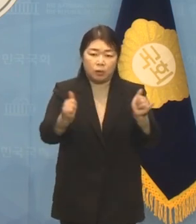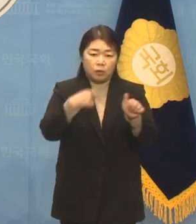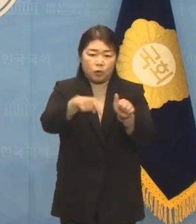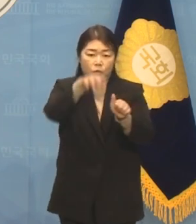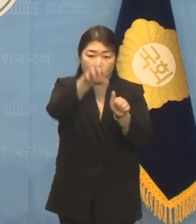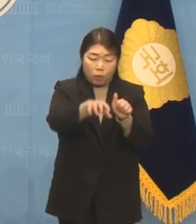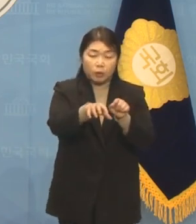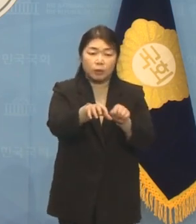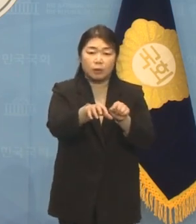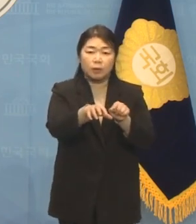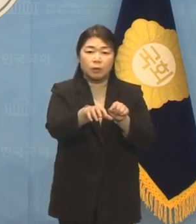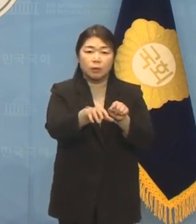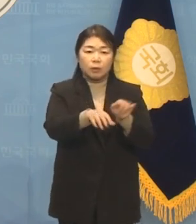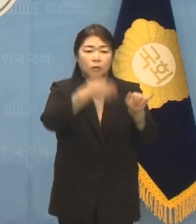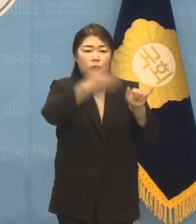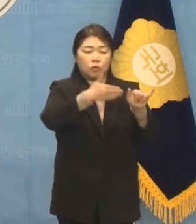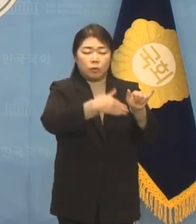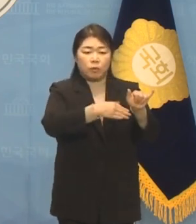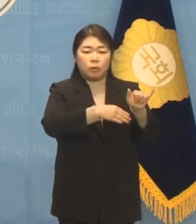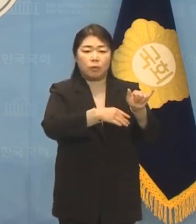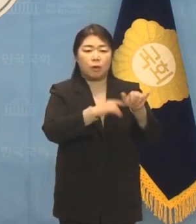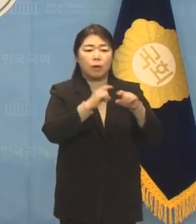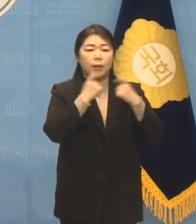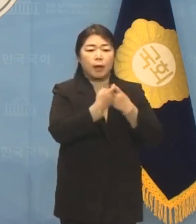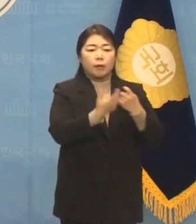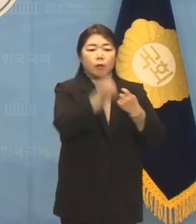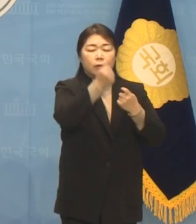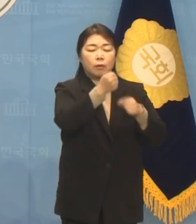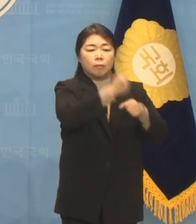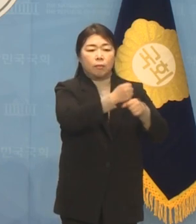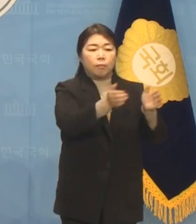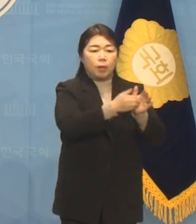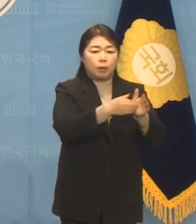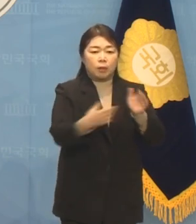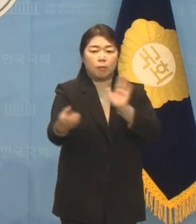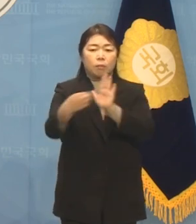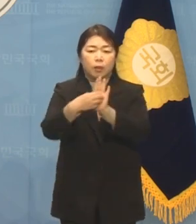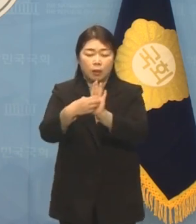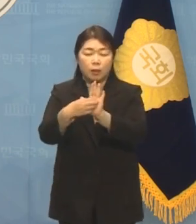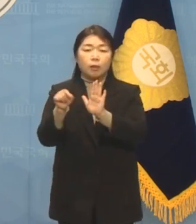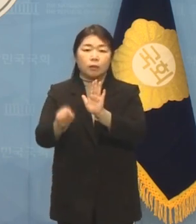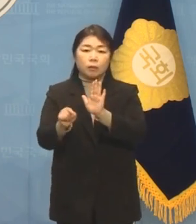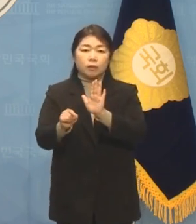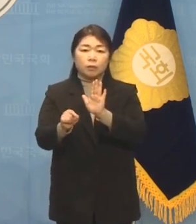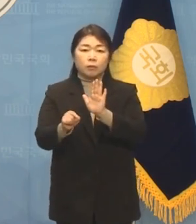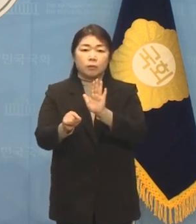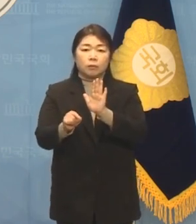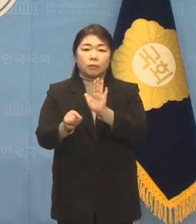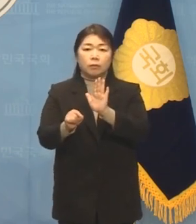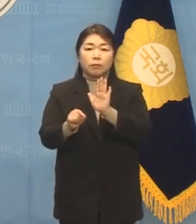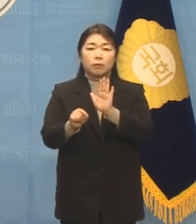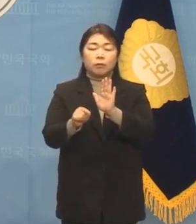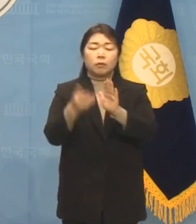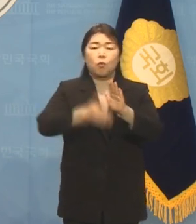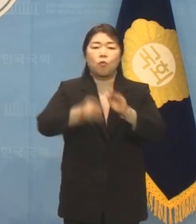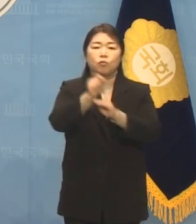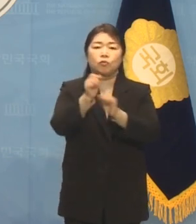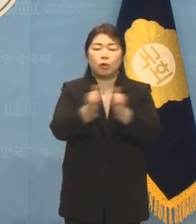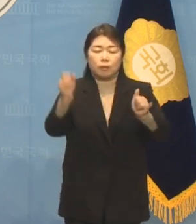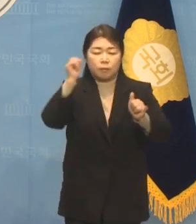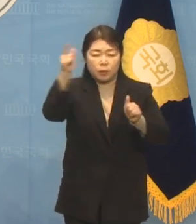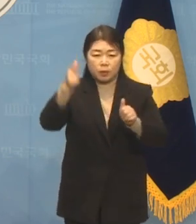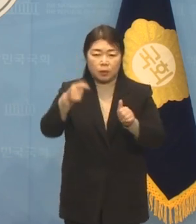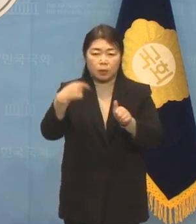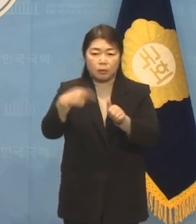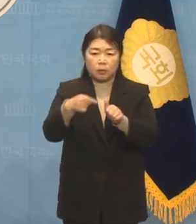영상과 왜곡된 이념으로 오염시켜 극우 사관학교로 만든 장본인은 김 원장을